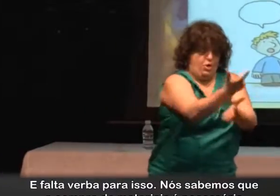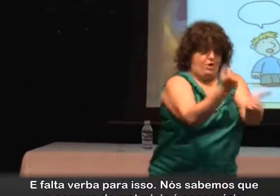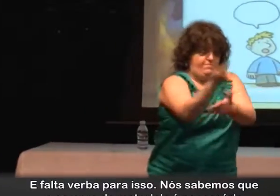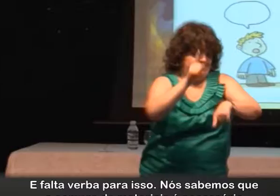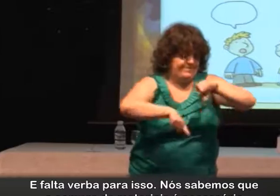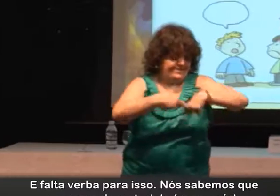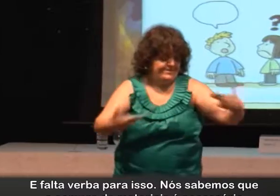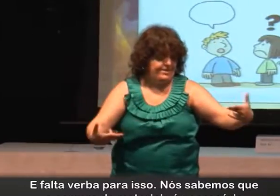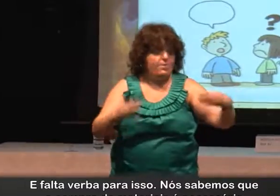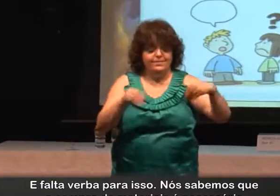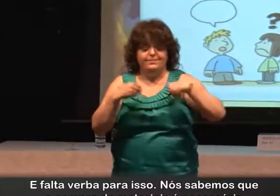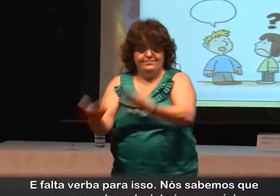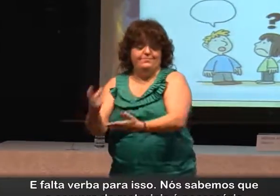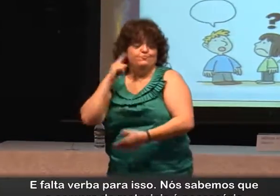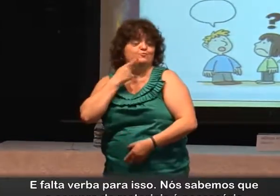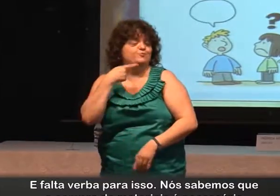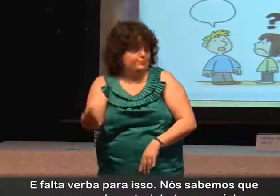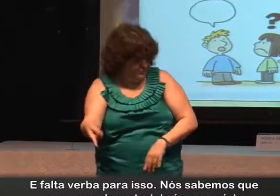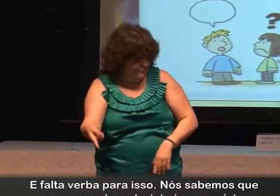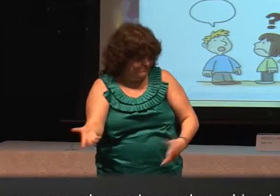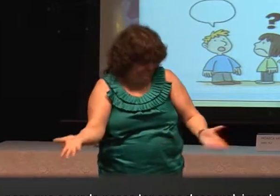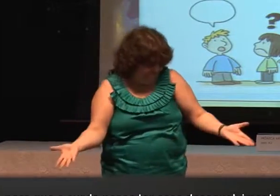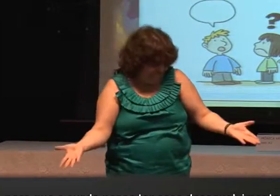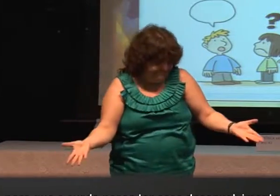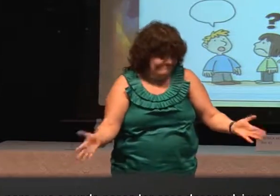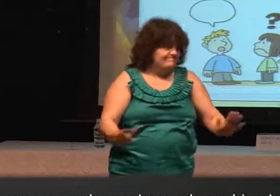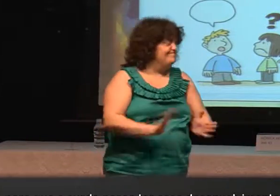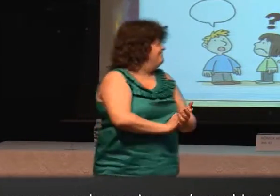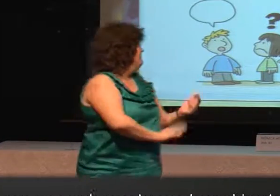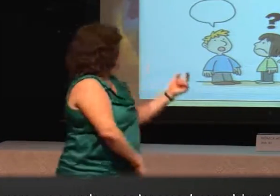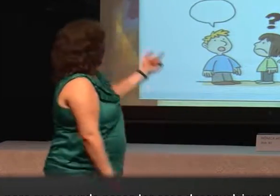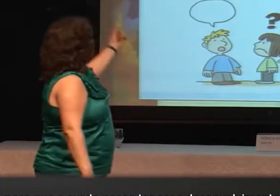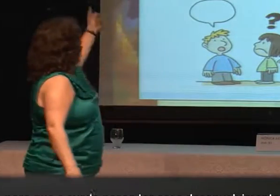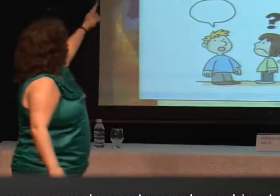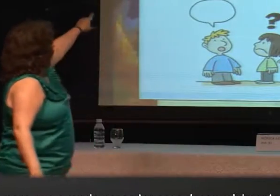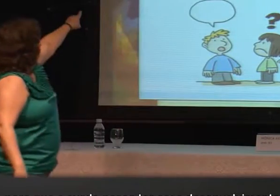Nós sabemos, a compra de materiais é necessária para que o surdo possa ter esse desenvolvimento.